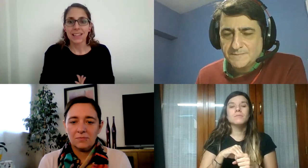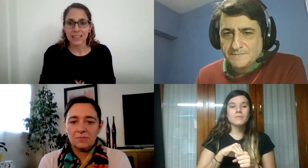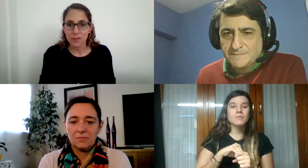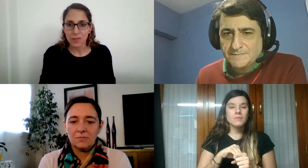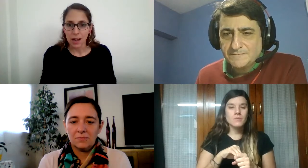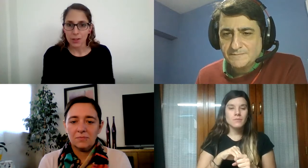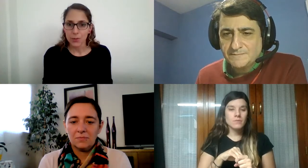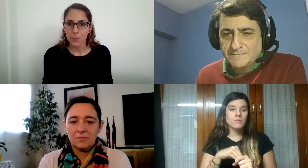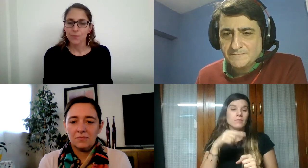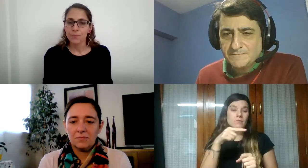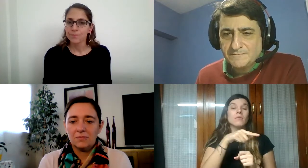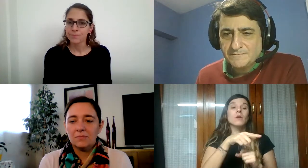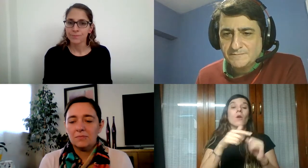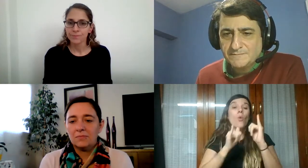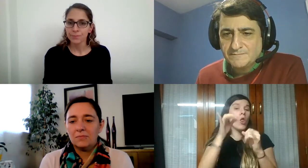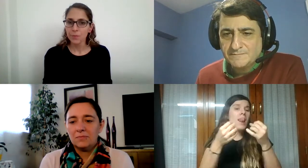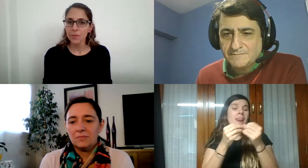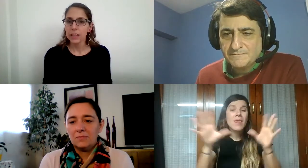sentir identificados.